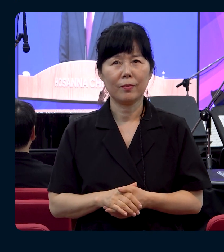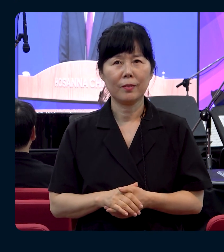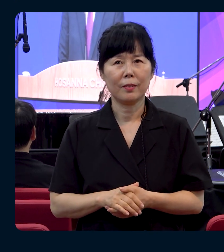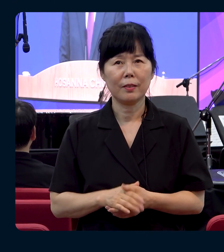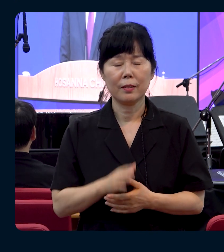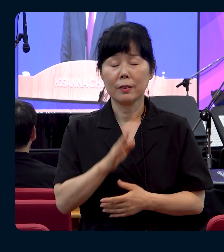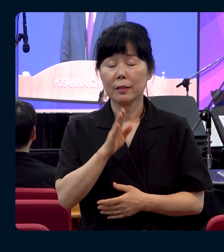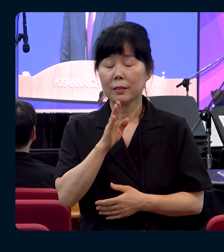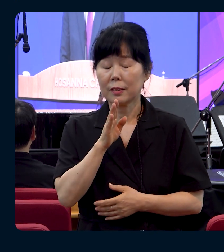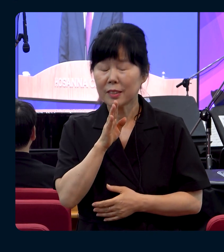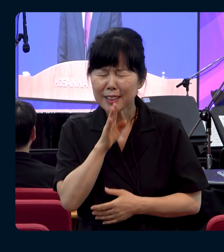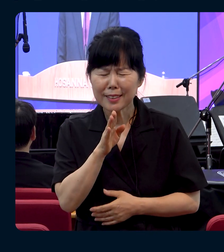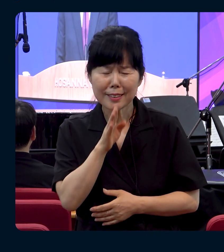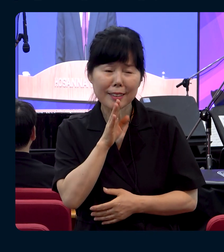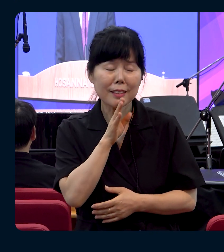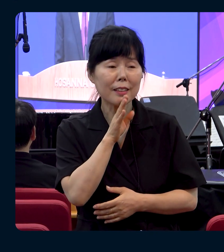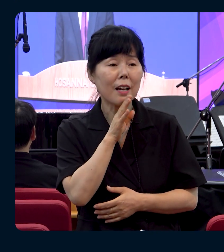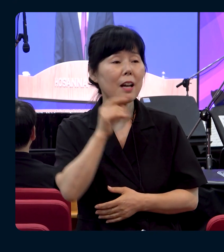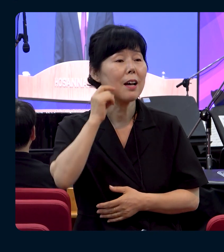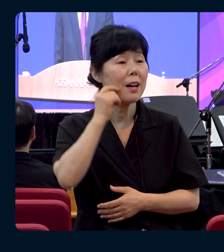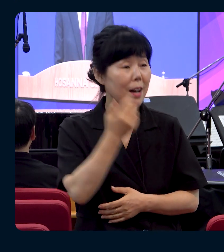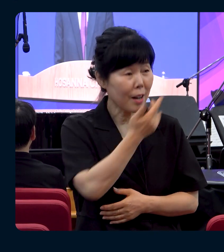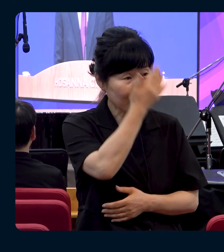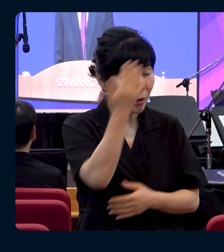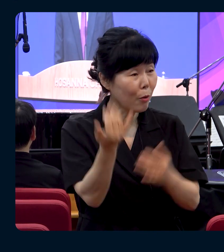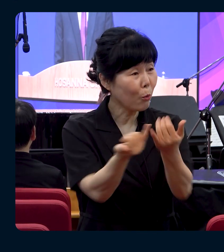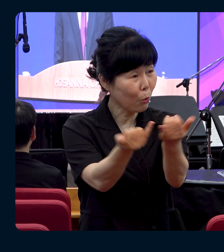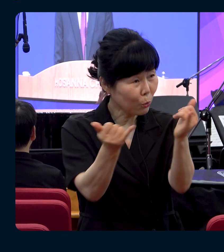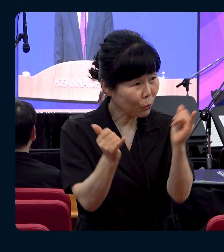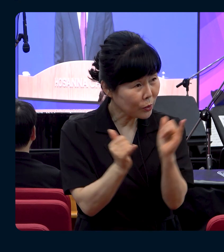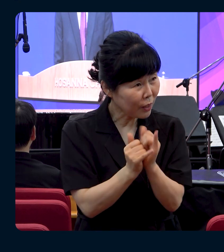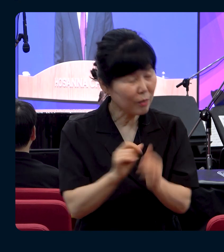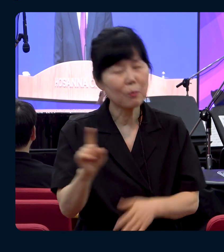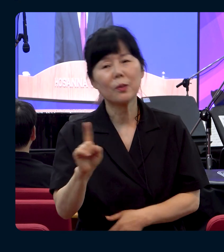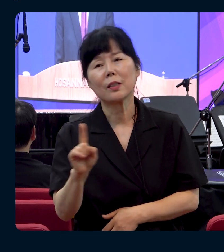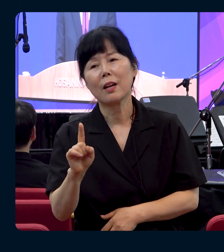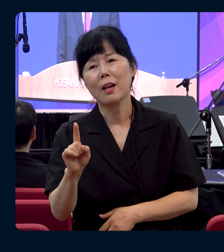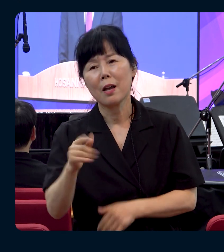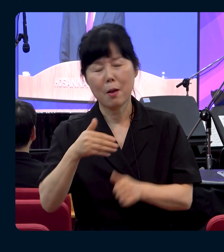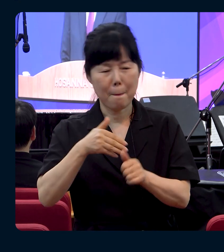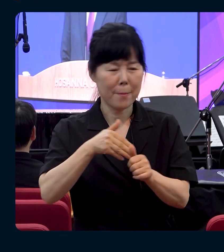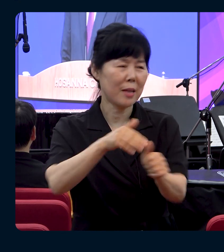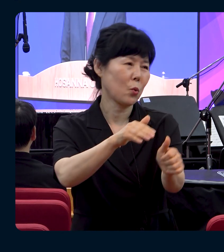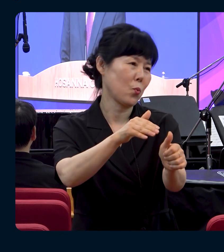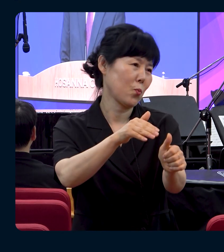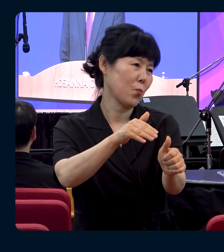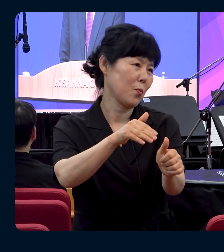정말 아름다운 공동체는요 파송의 영성이 가득한 그런 곳입니다.